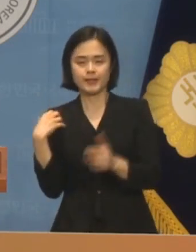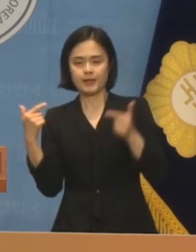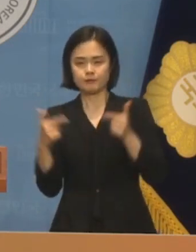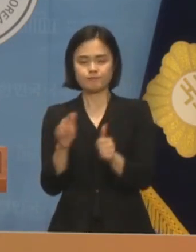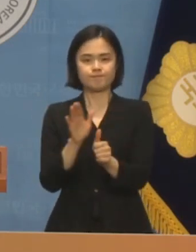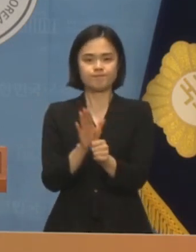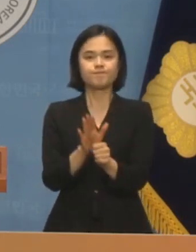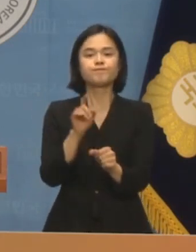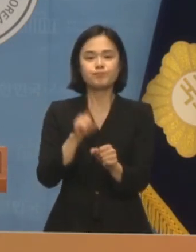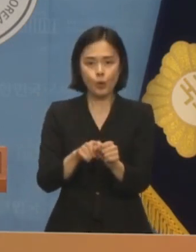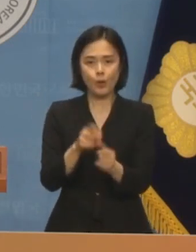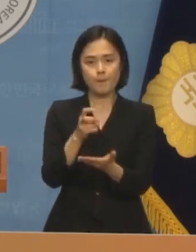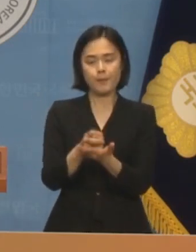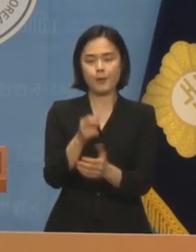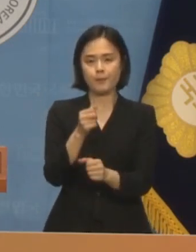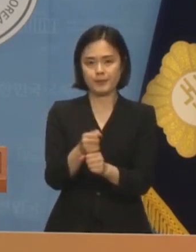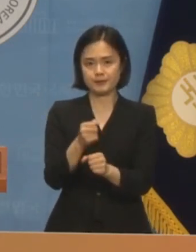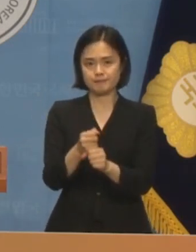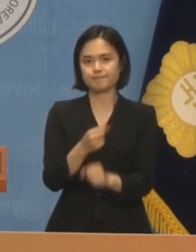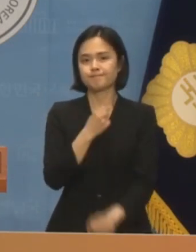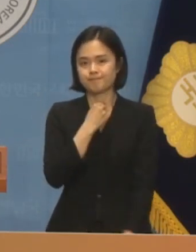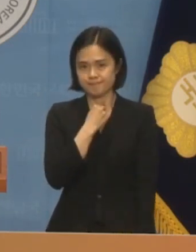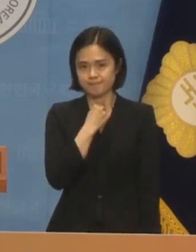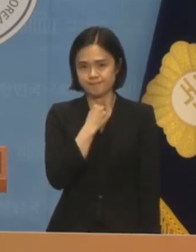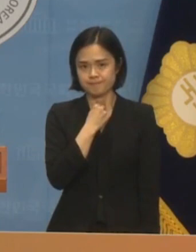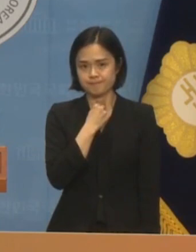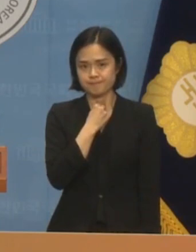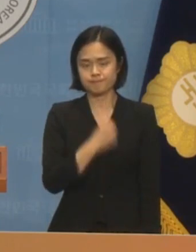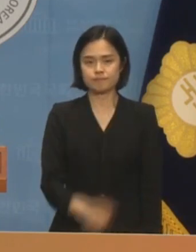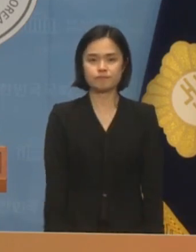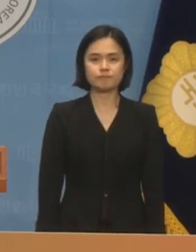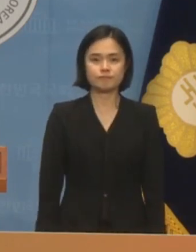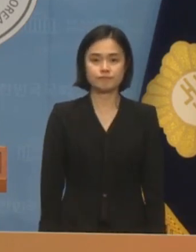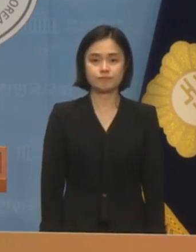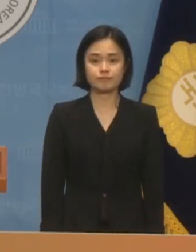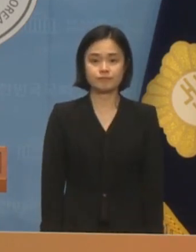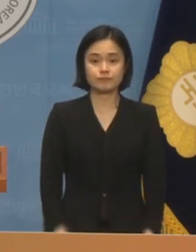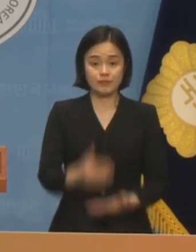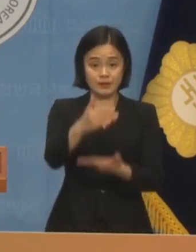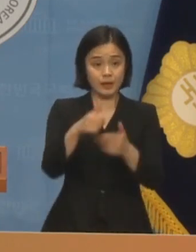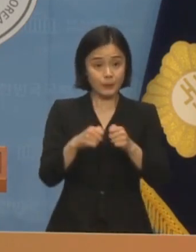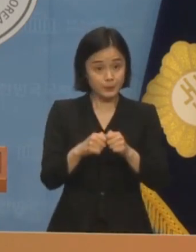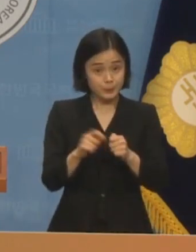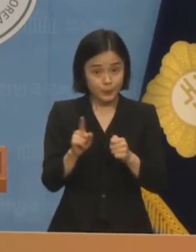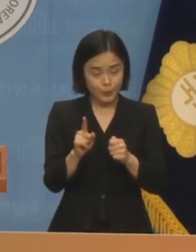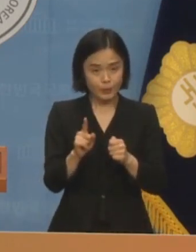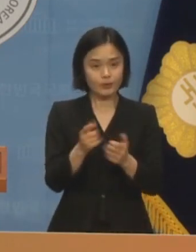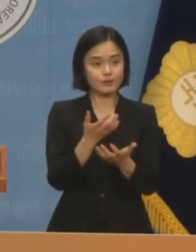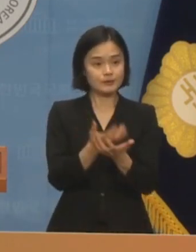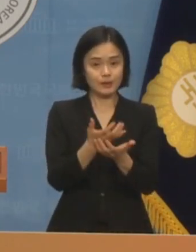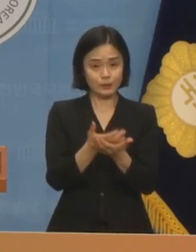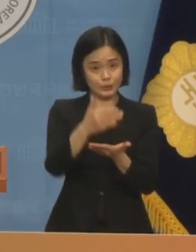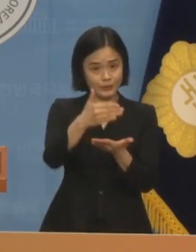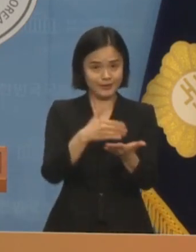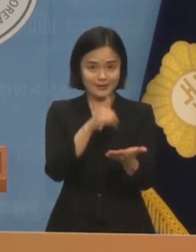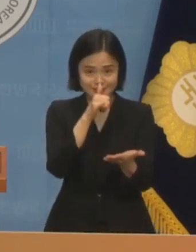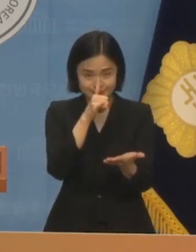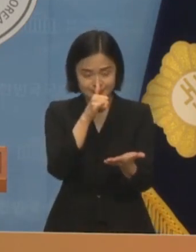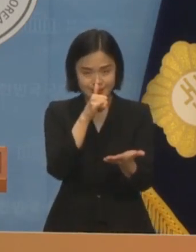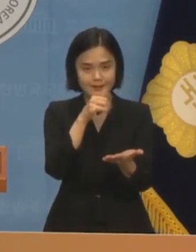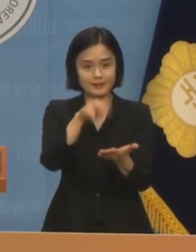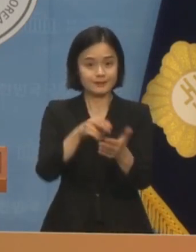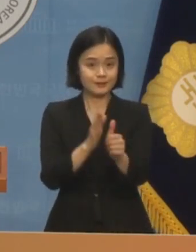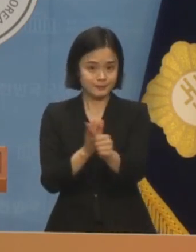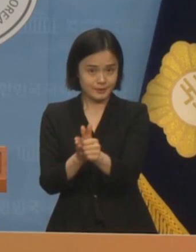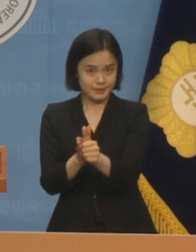이러한 발의 취지에 대한 내용들은 저희 보도자료에 자세히 설명되어 있습니다. 그리고 이어지는 우리